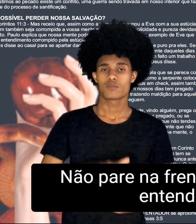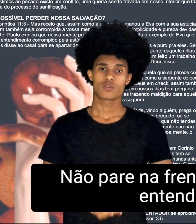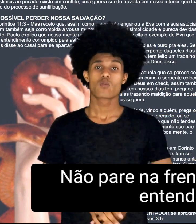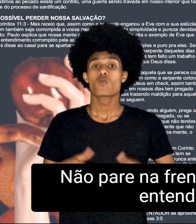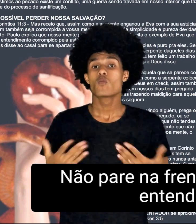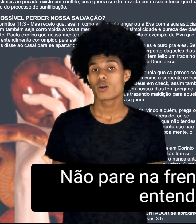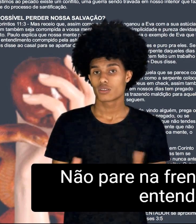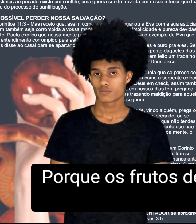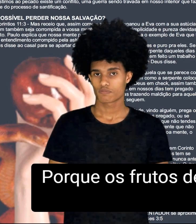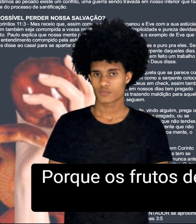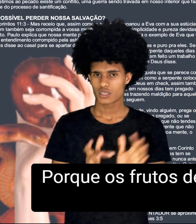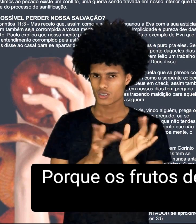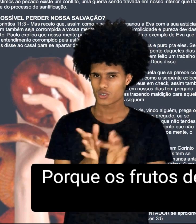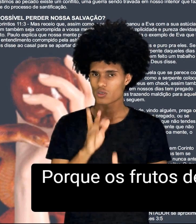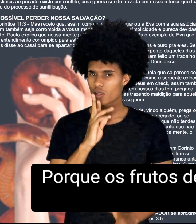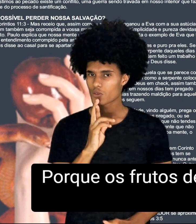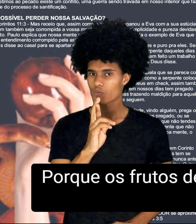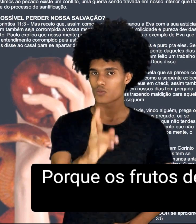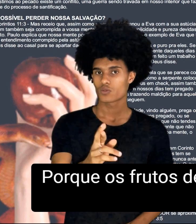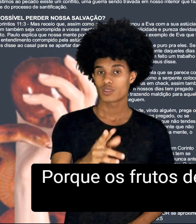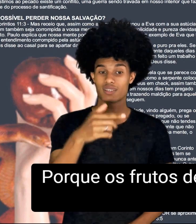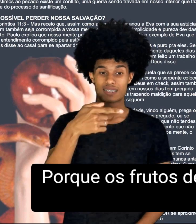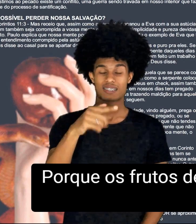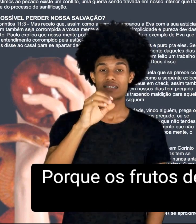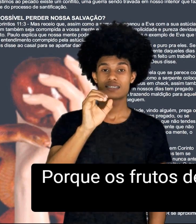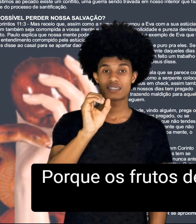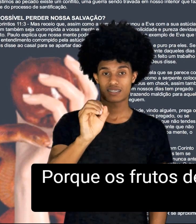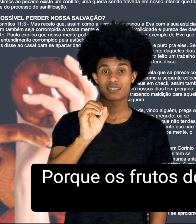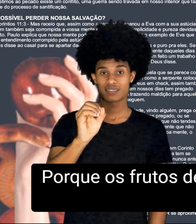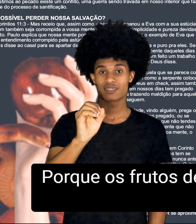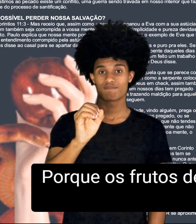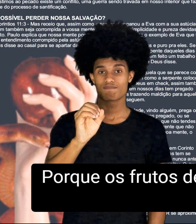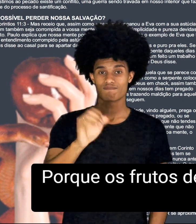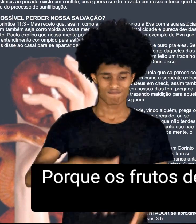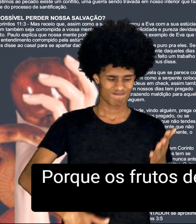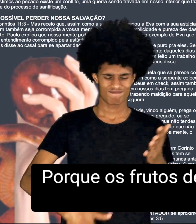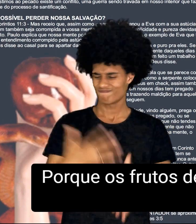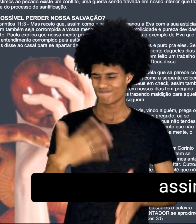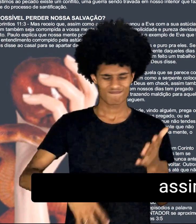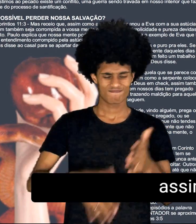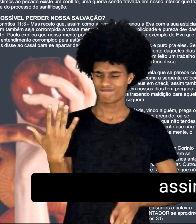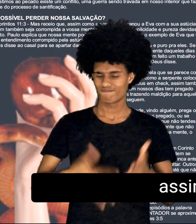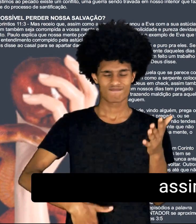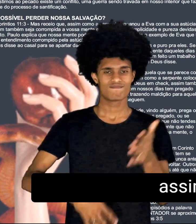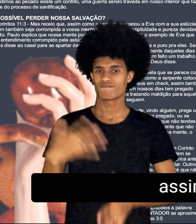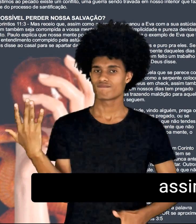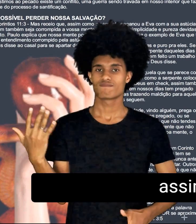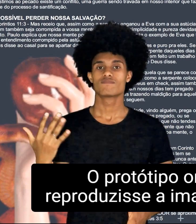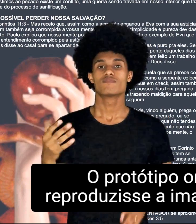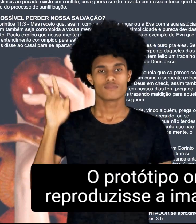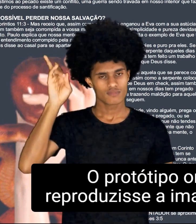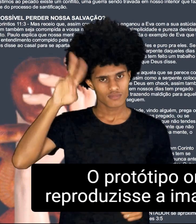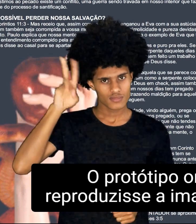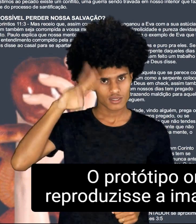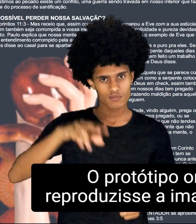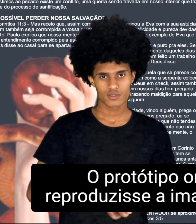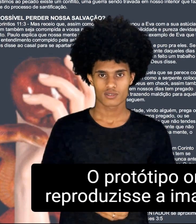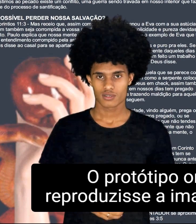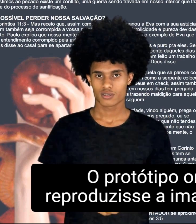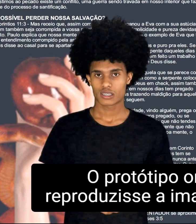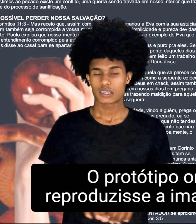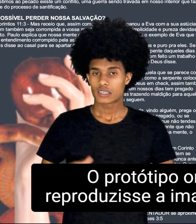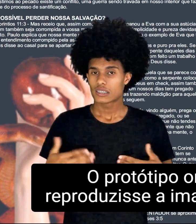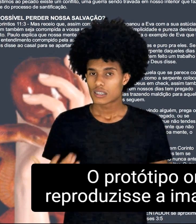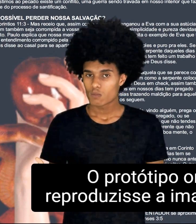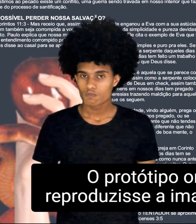você entende como tentação, porque os frutos de tentação são frutos, vamos dizer assim, viçosos, né? Tá. O protótipo